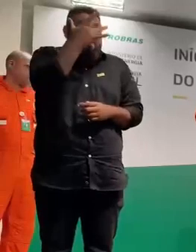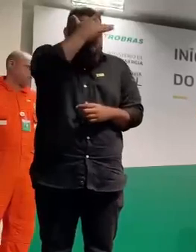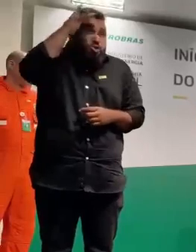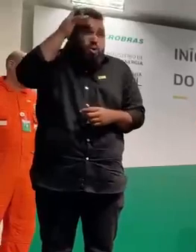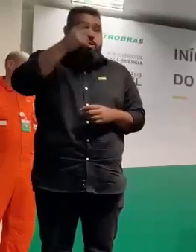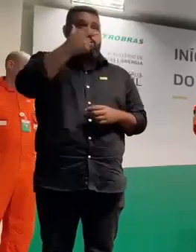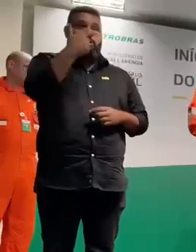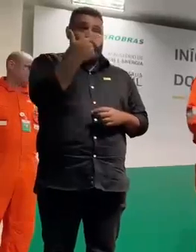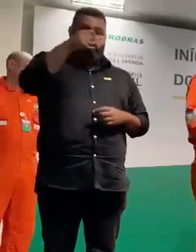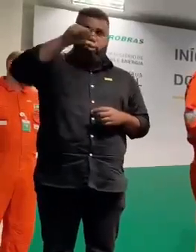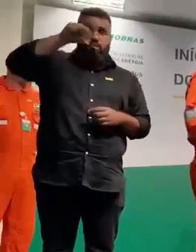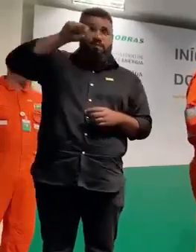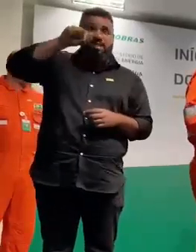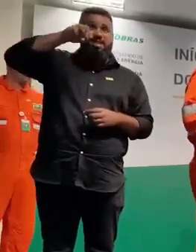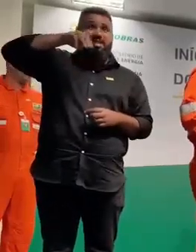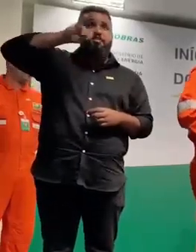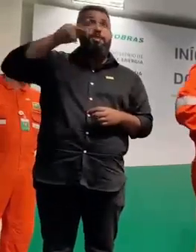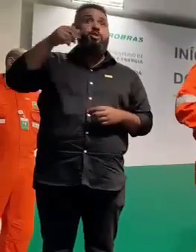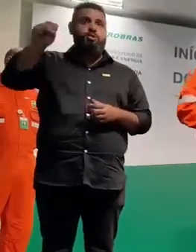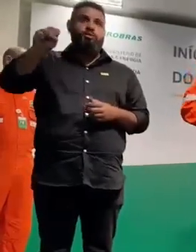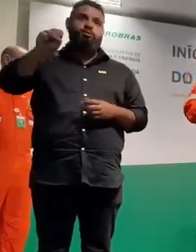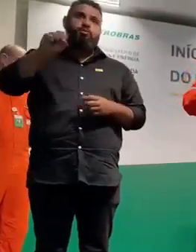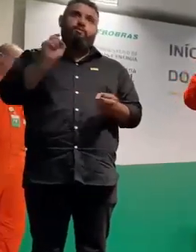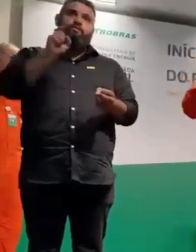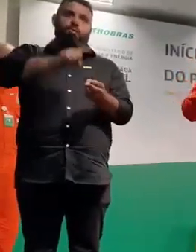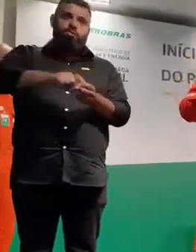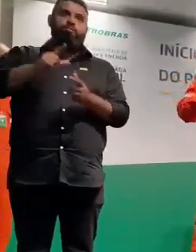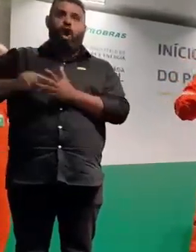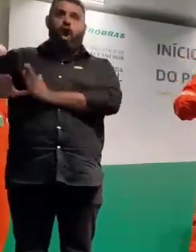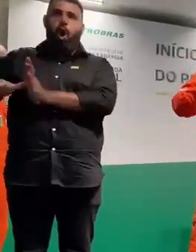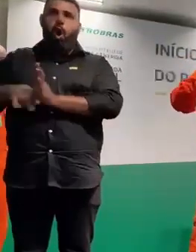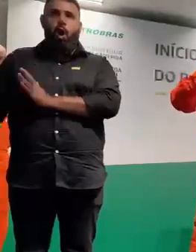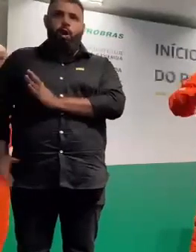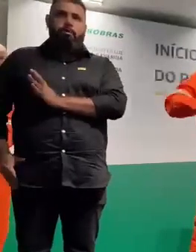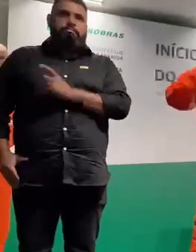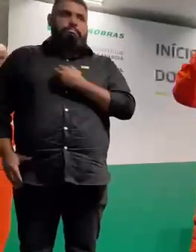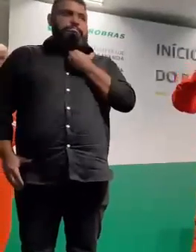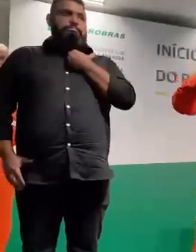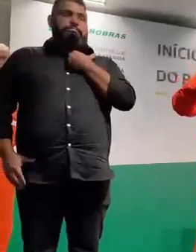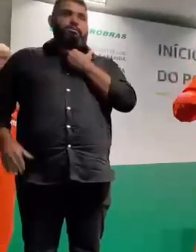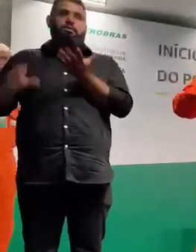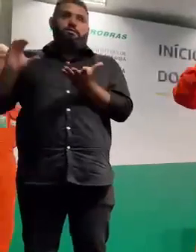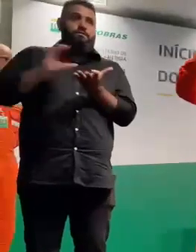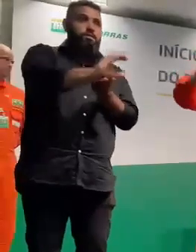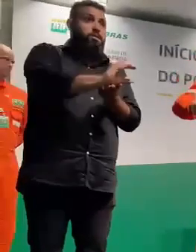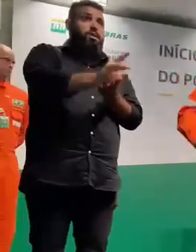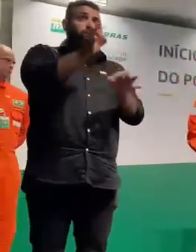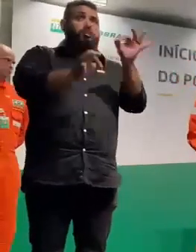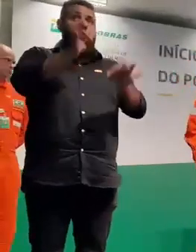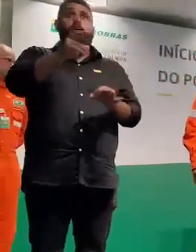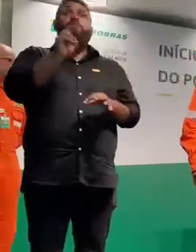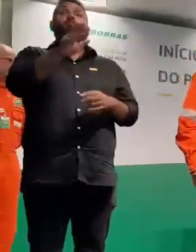devolveu 290 milhões de reais. Não foi um julgamento, foi ele voluntariamente, vou fazer aqui